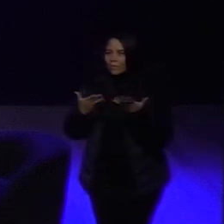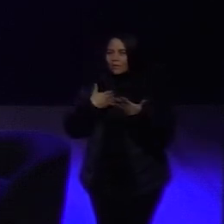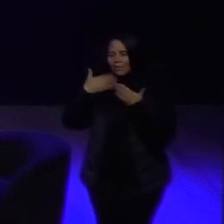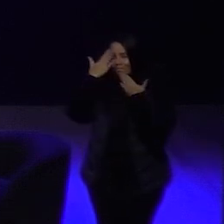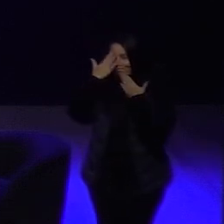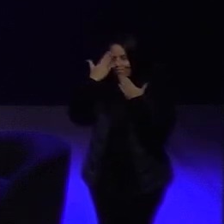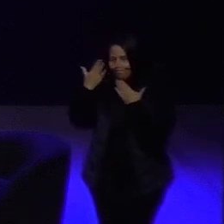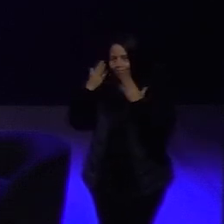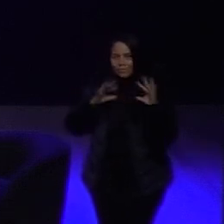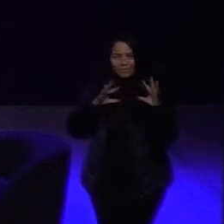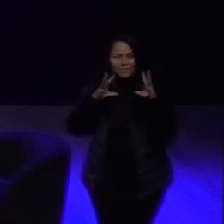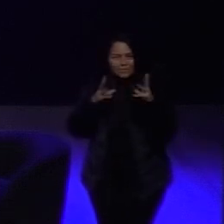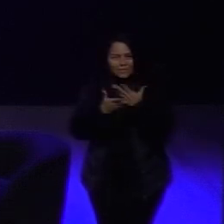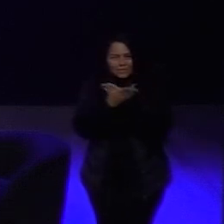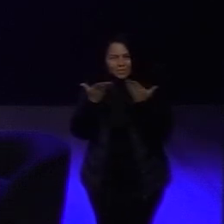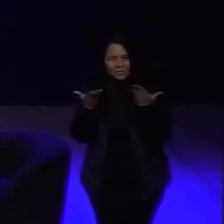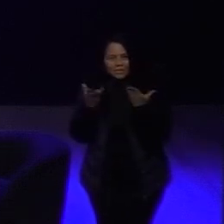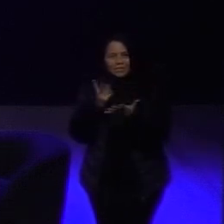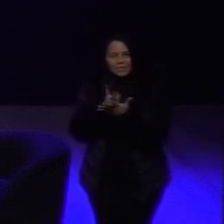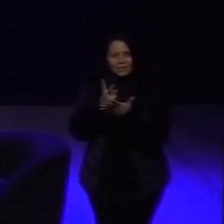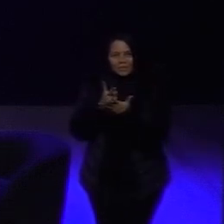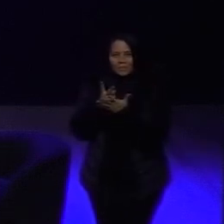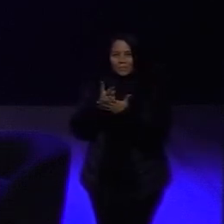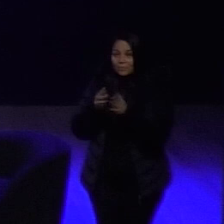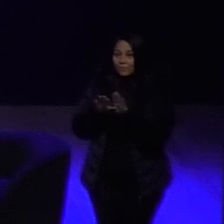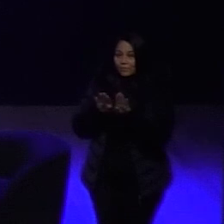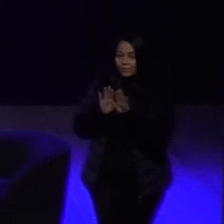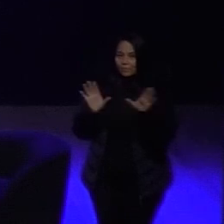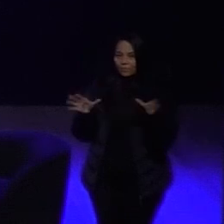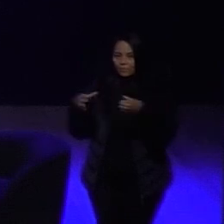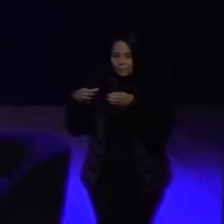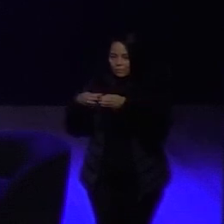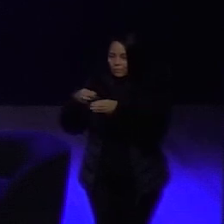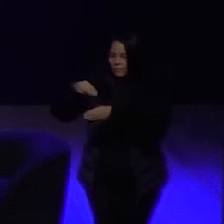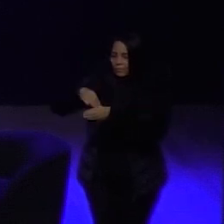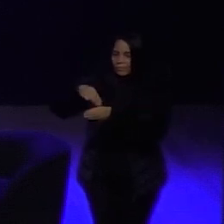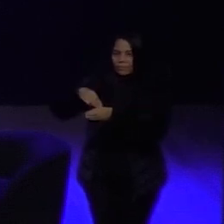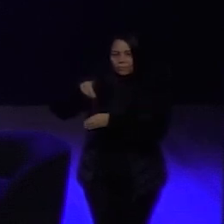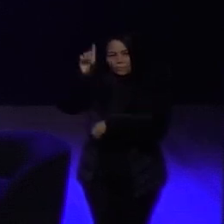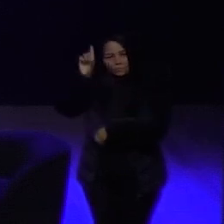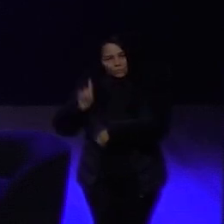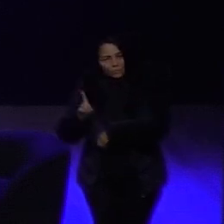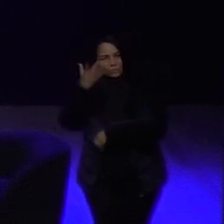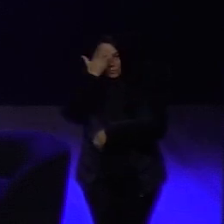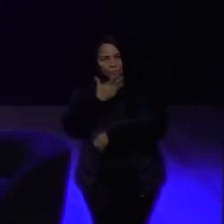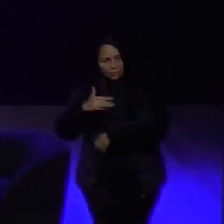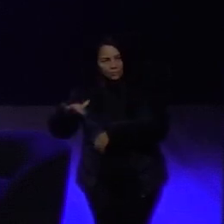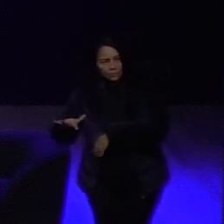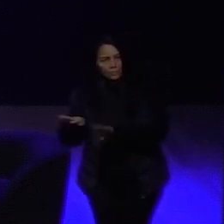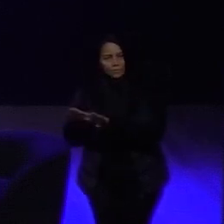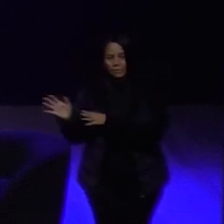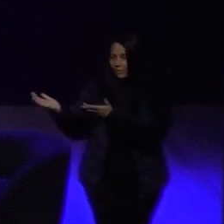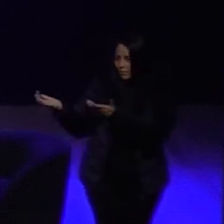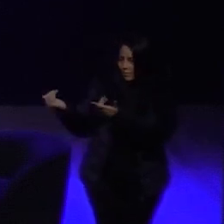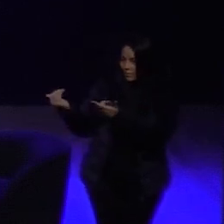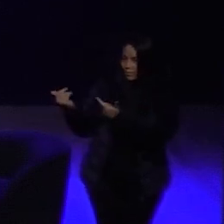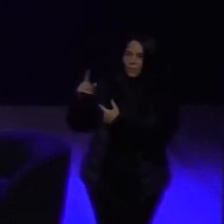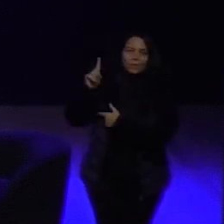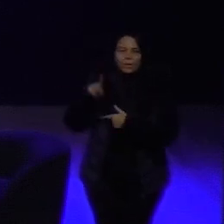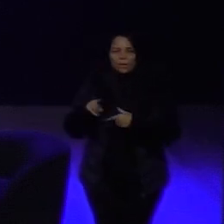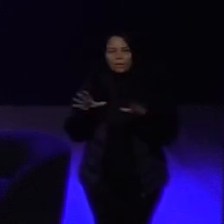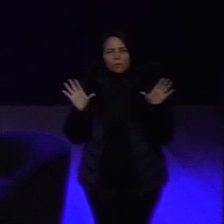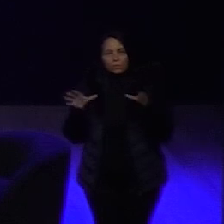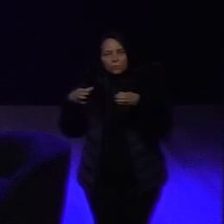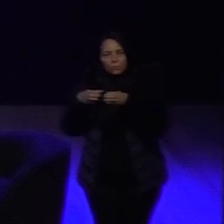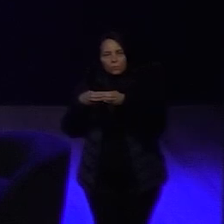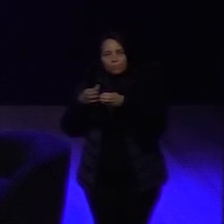nosso agradecimento a todos. Fica um imenso agradecimento também ao Conselho Municipal dos Direitos da Criança e do Adolescente, né, que é o